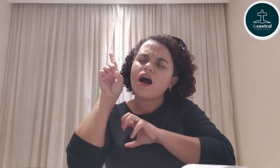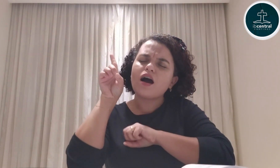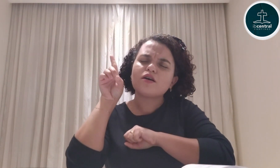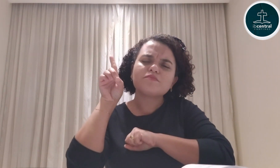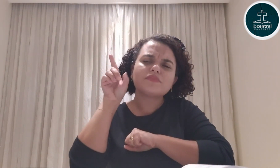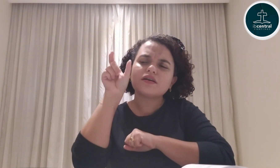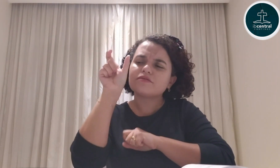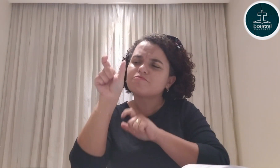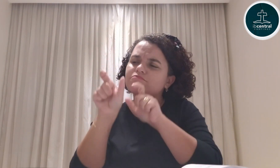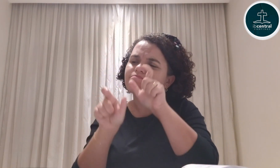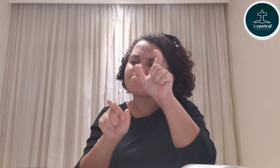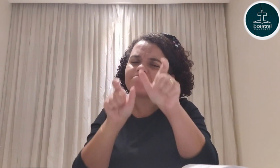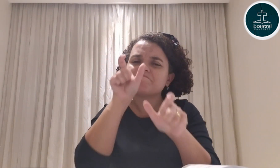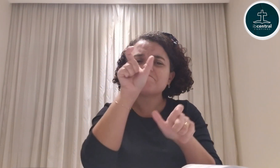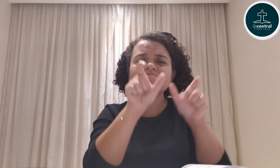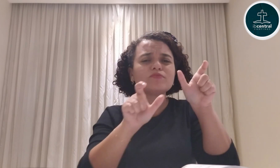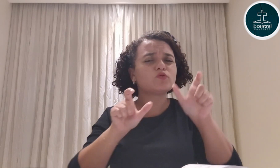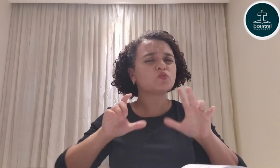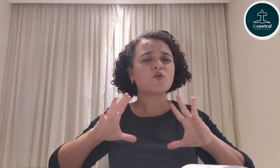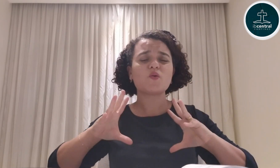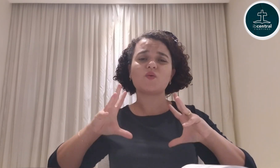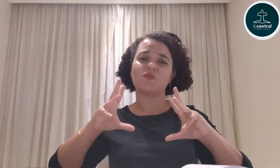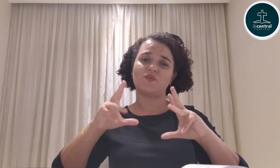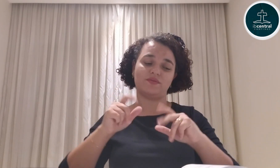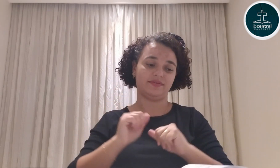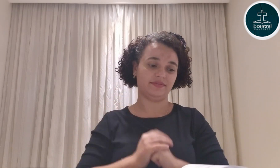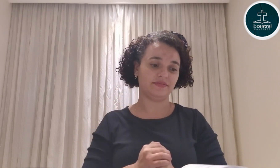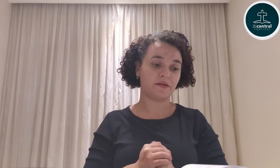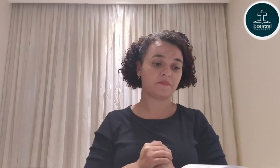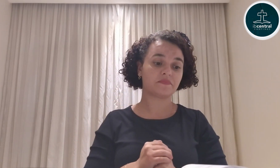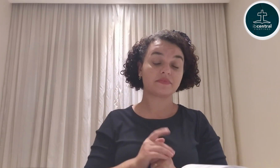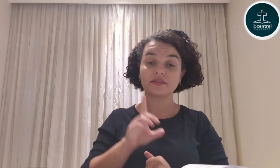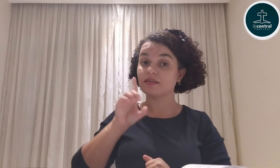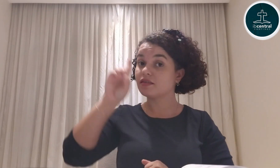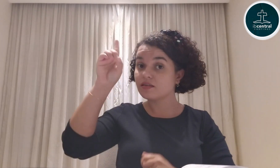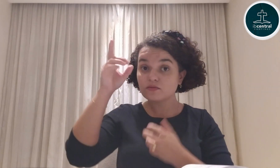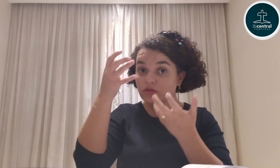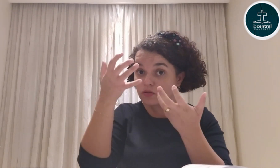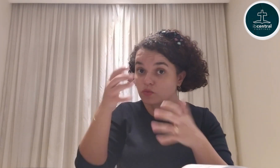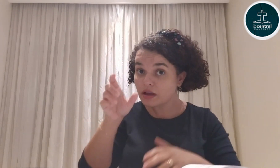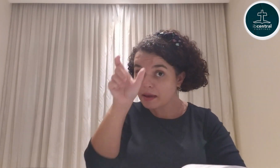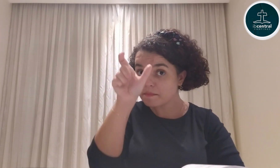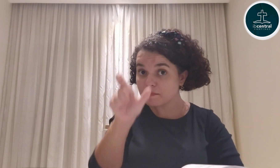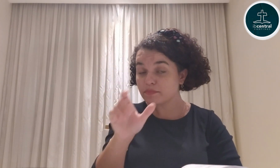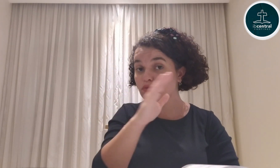Deus ama a todas as pessoas